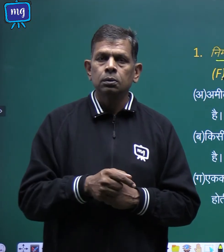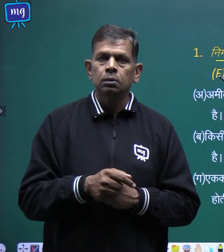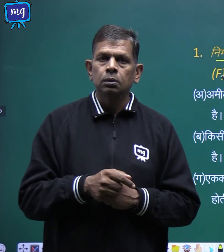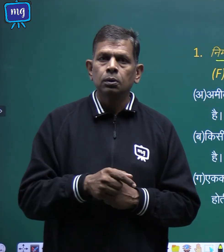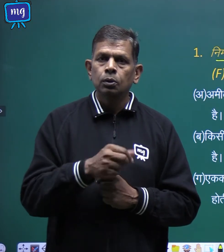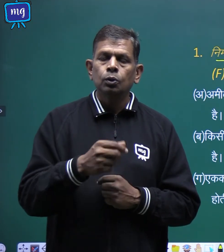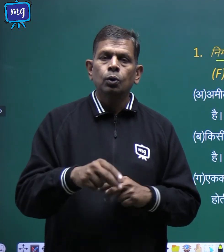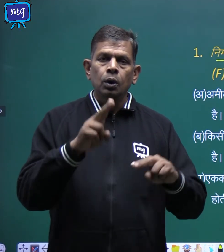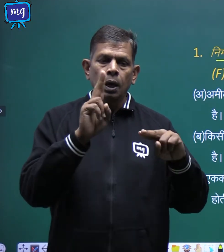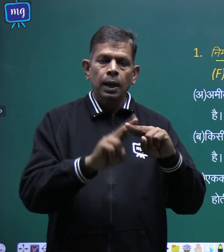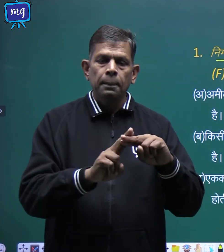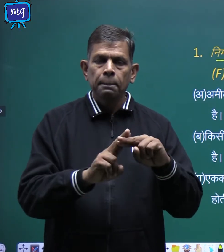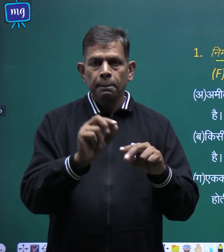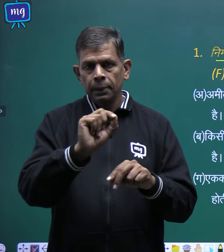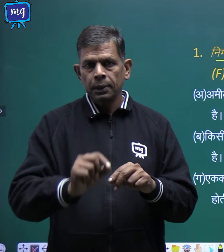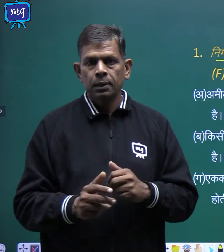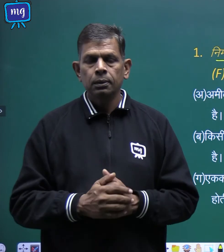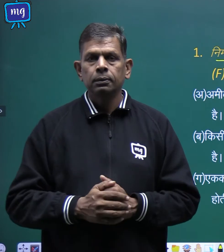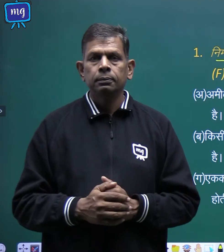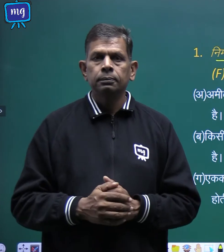तो F लिखेंगे।